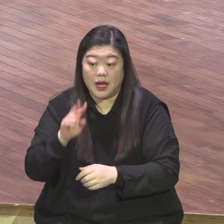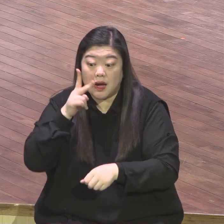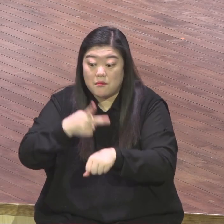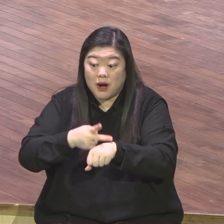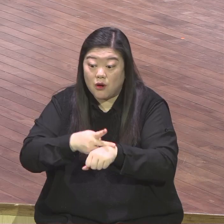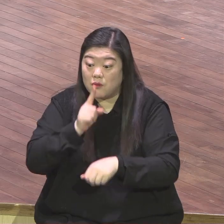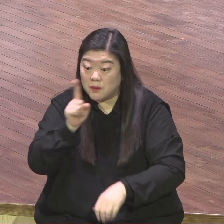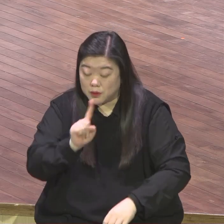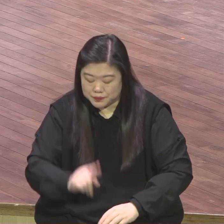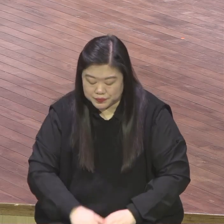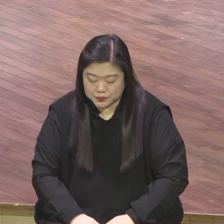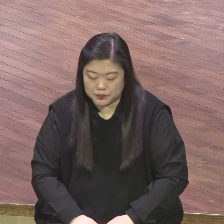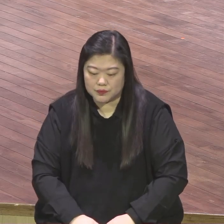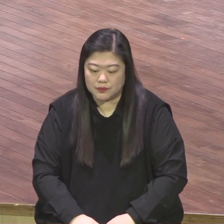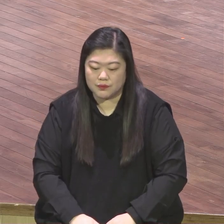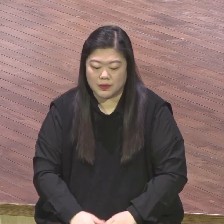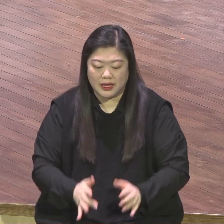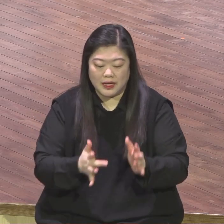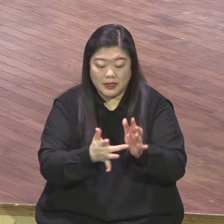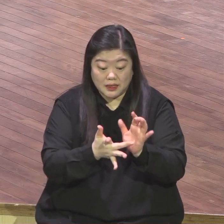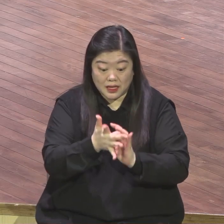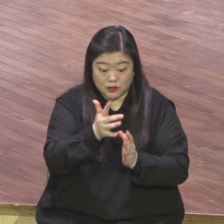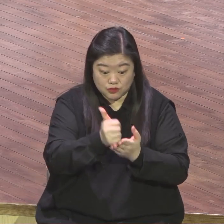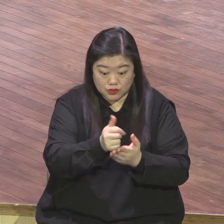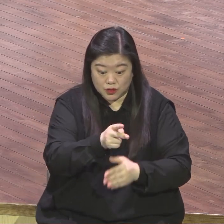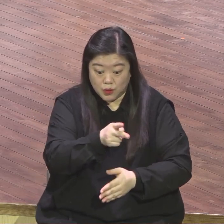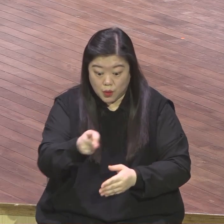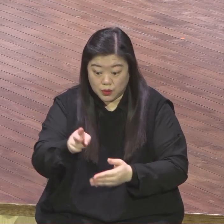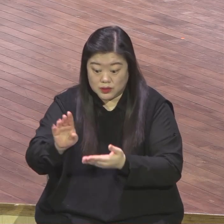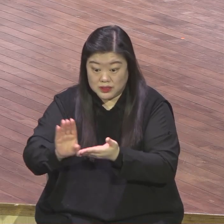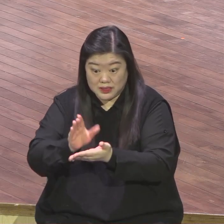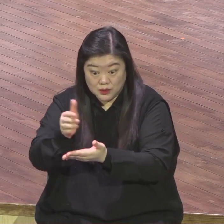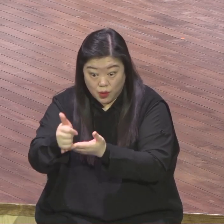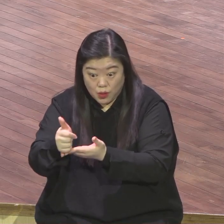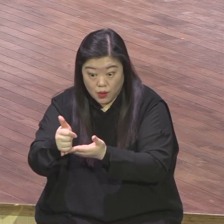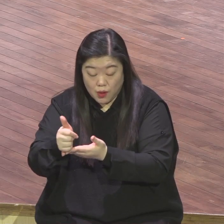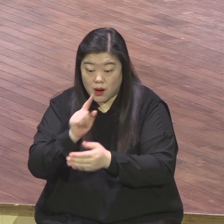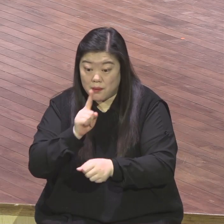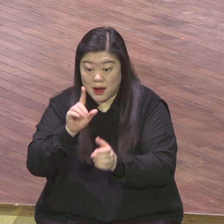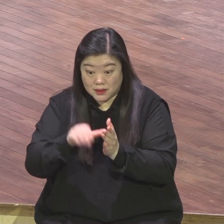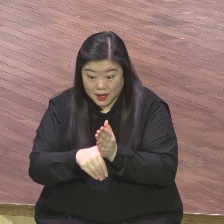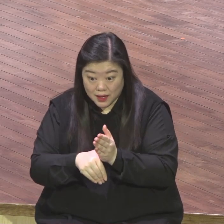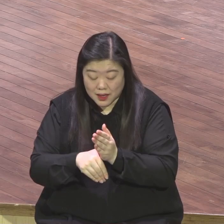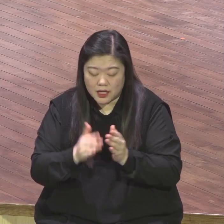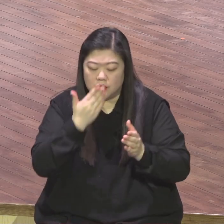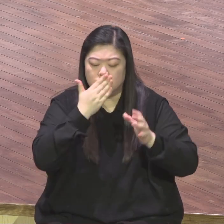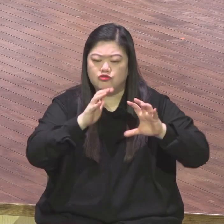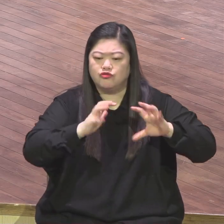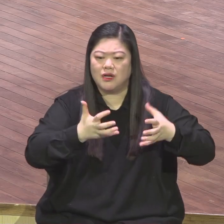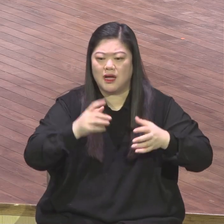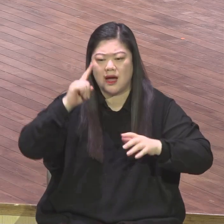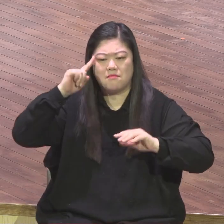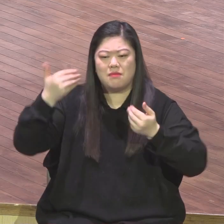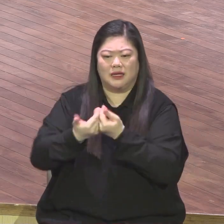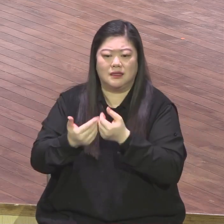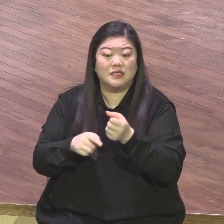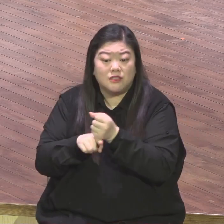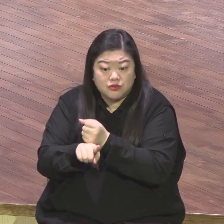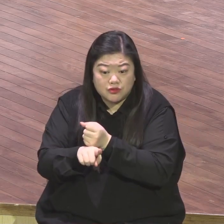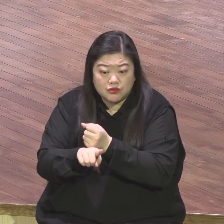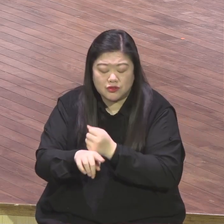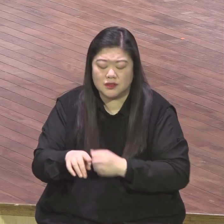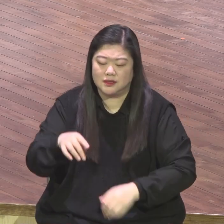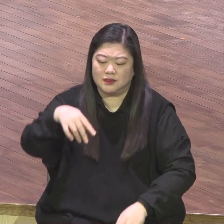이 유대인들이 예수님을 십자에 못 박은 이 죄목 결정적 이유가 뭐냐? 신성